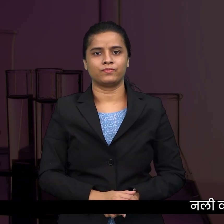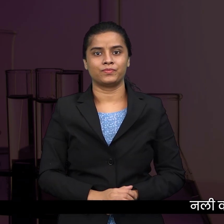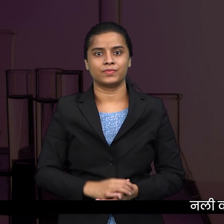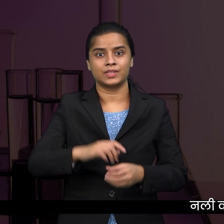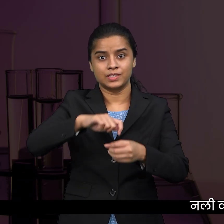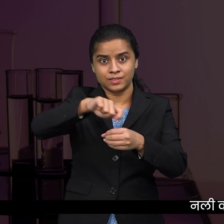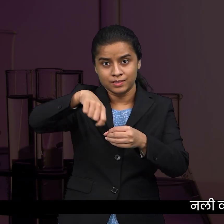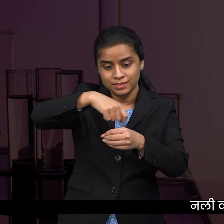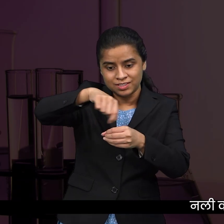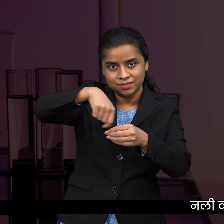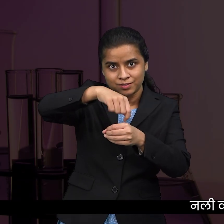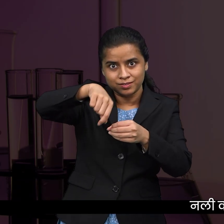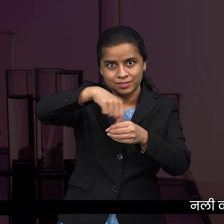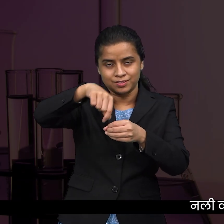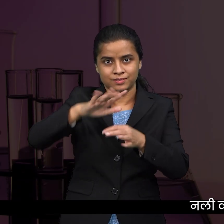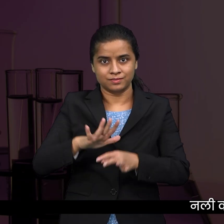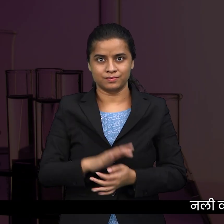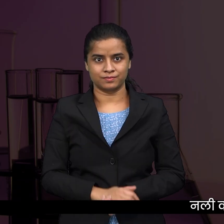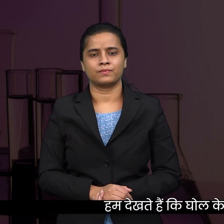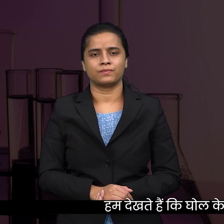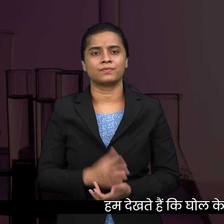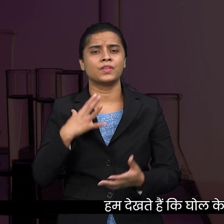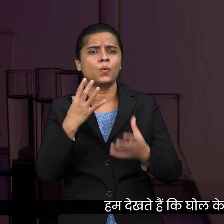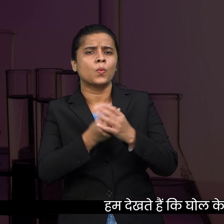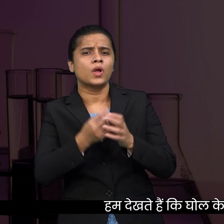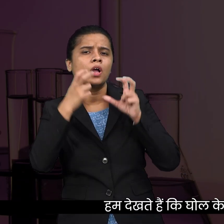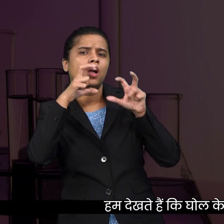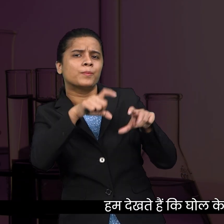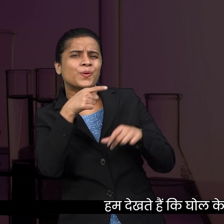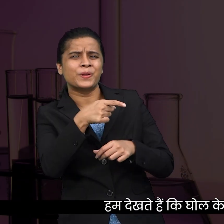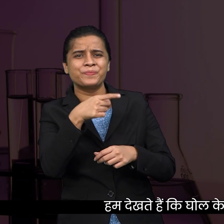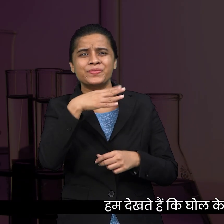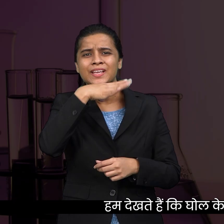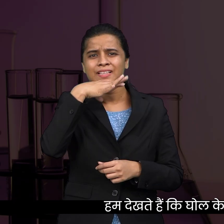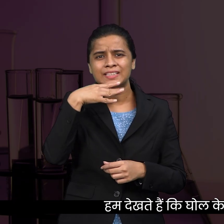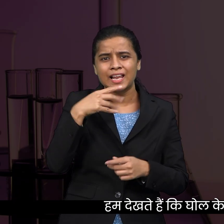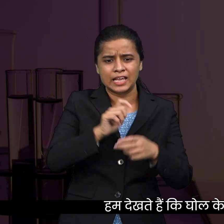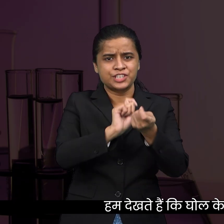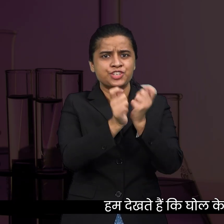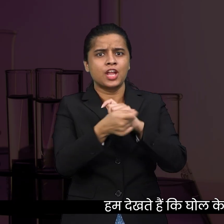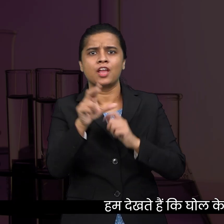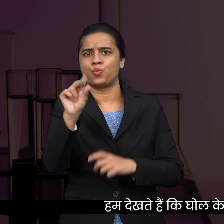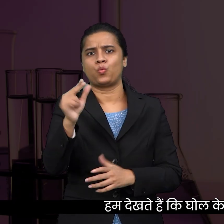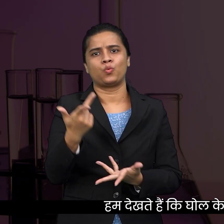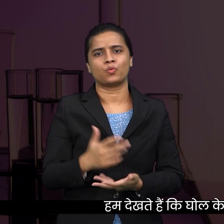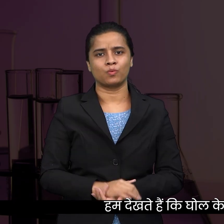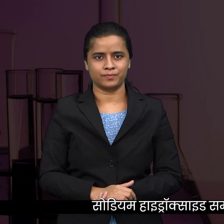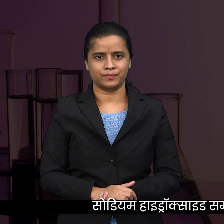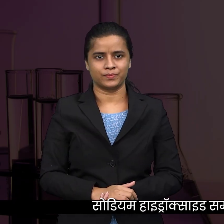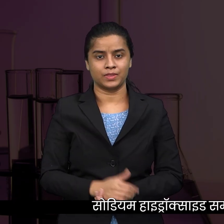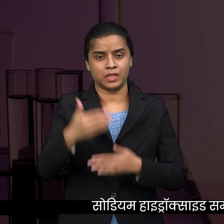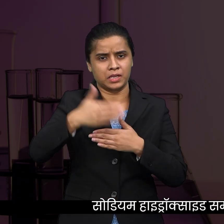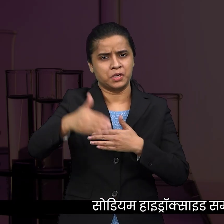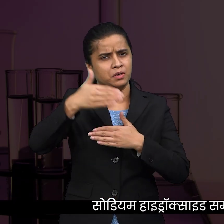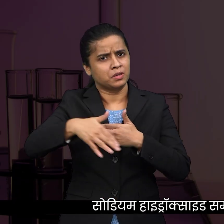नली को धीरे से हिलाएं। हम देखते हैं कि घोल के रंग में कोई परिवर्तन नहीं होता है।